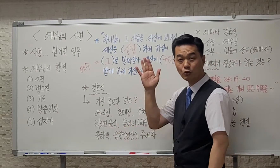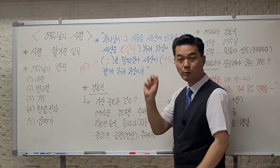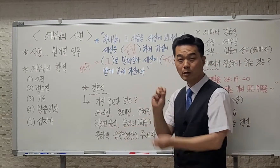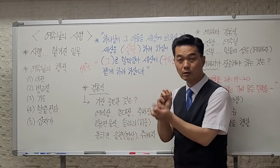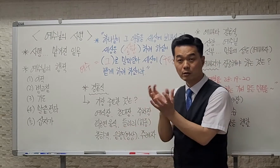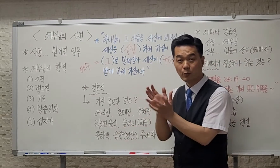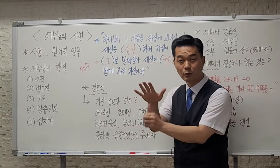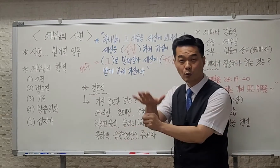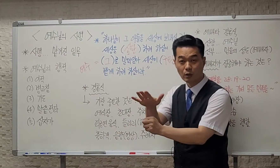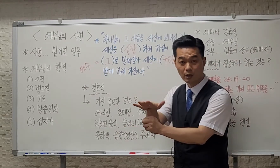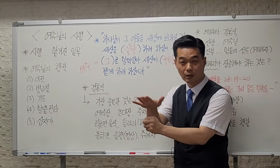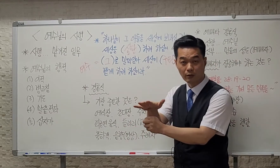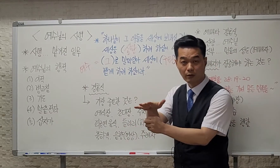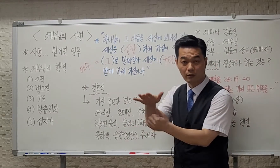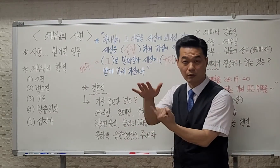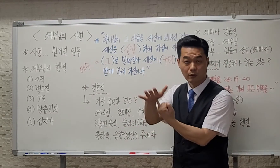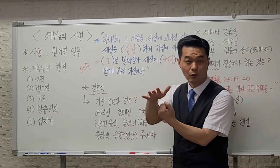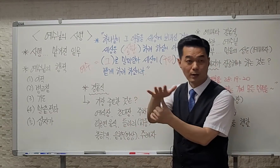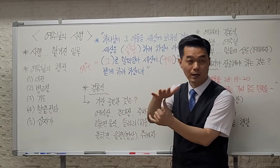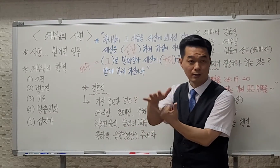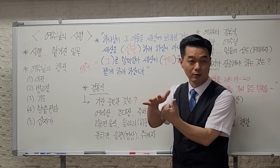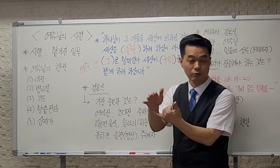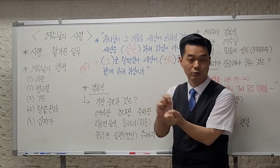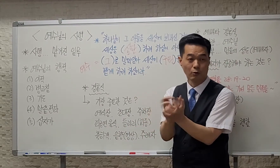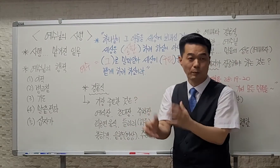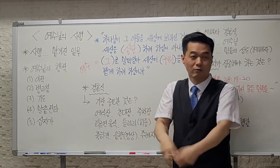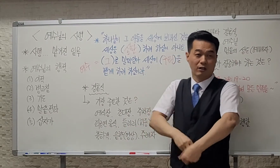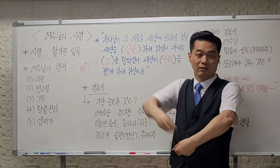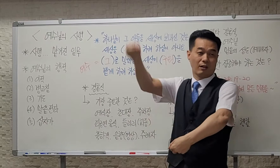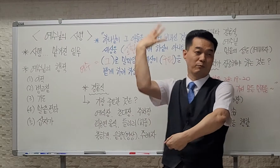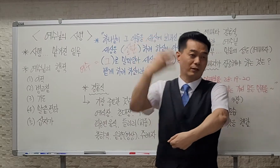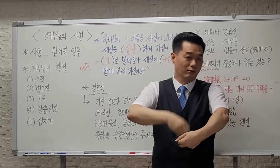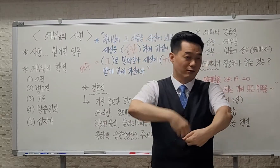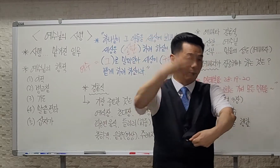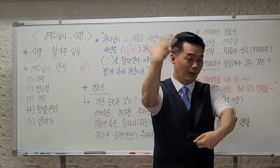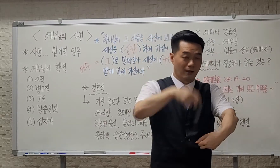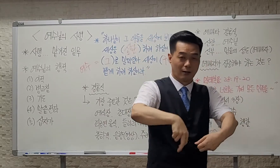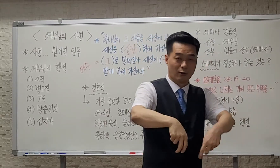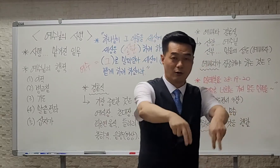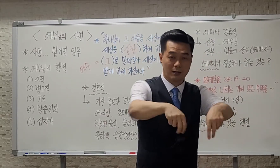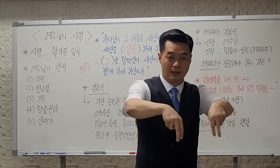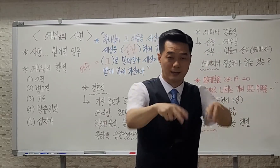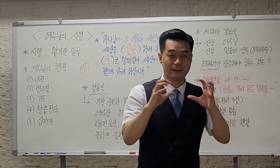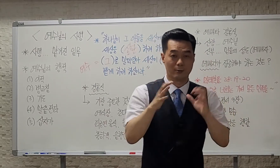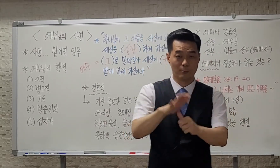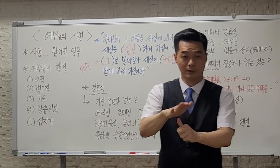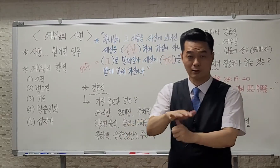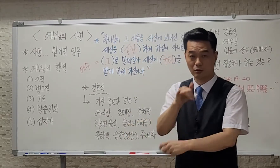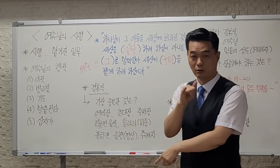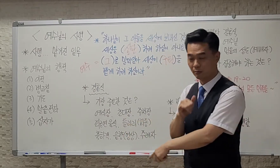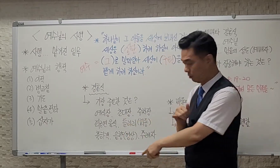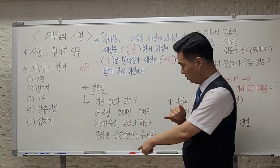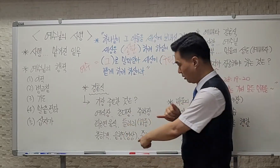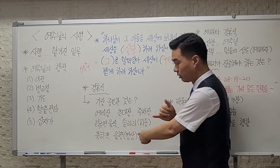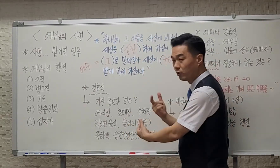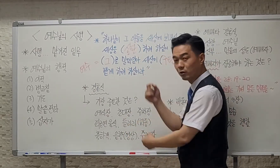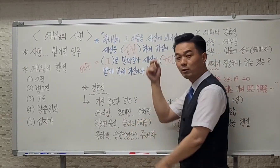요즘에는 그 화동이라 그래서 꼬마 아이들 둘 꽃바구니에 이렇게 뿌리고 앞에 걸어가는 아이들 꼬마들 있죠. 뭐 그런 느낌인 것